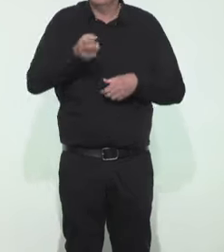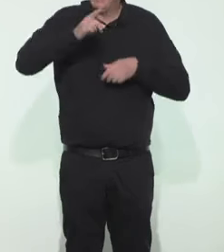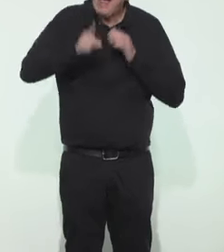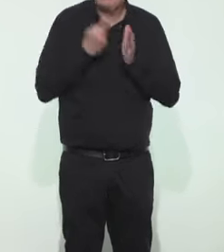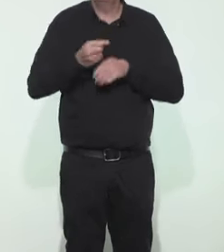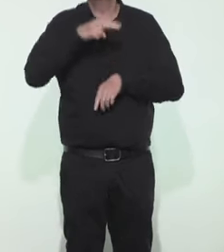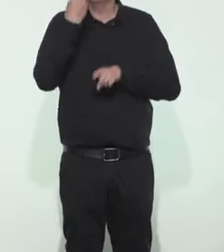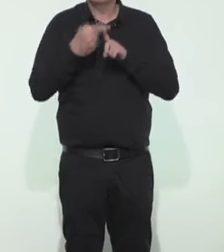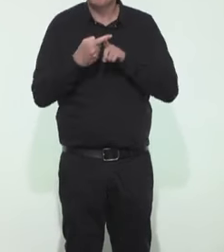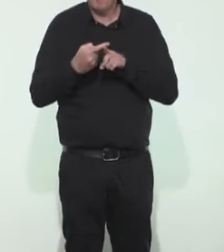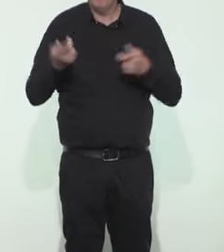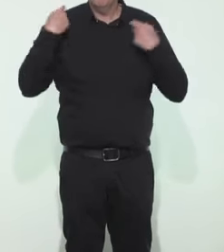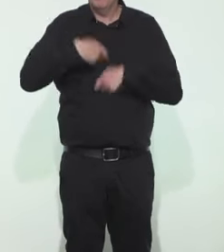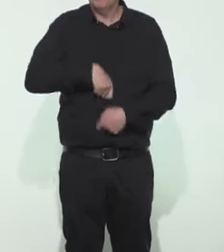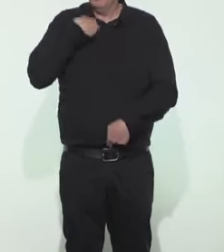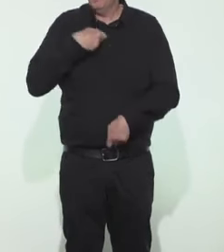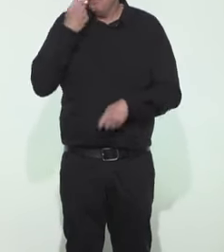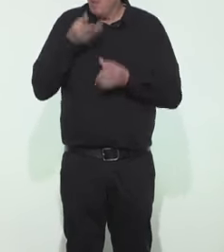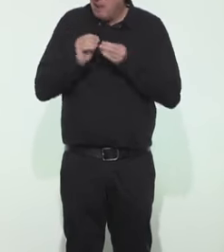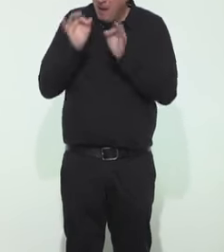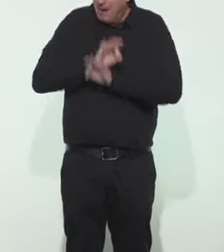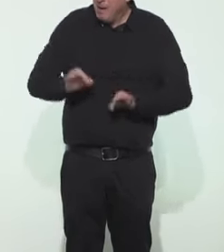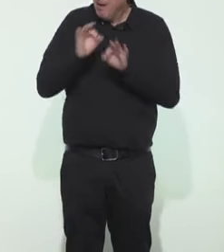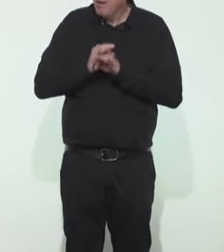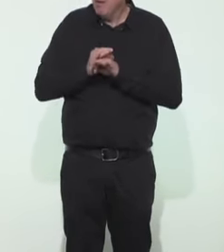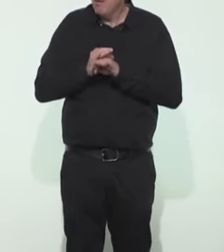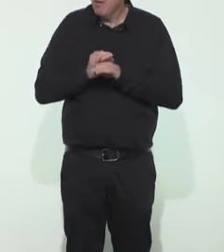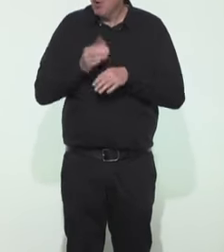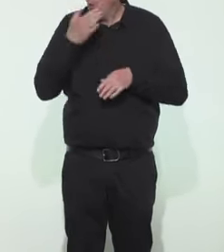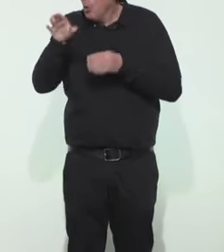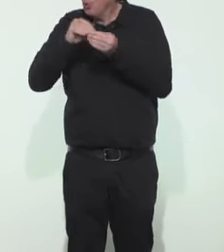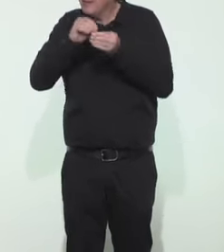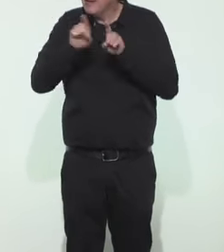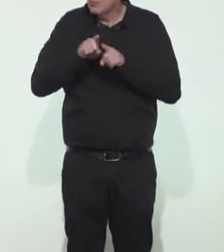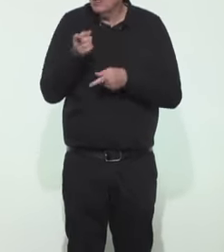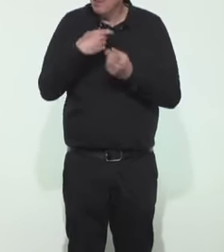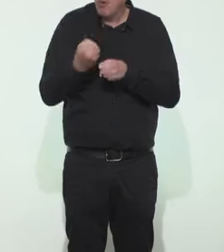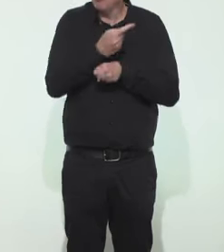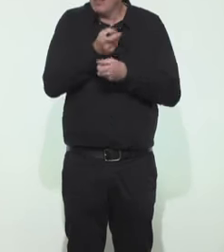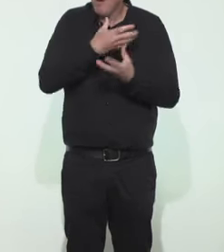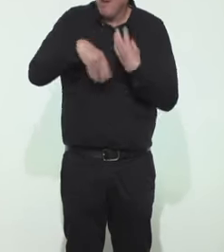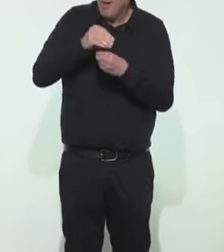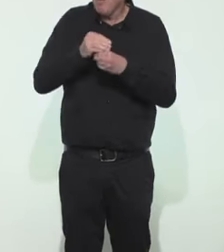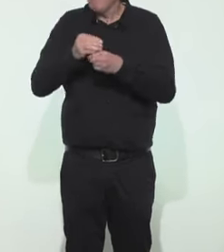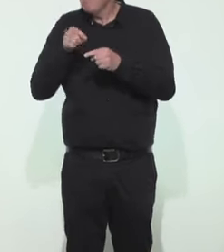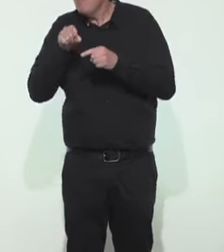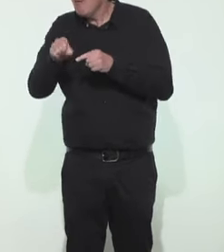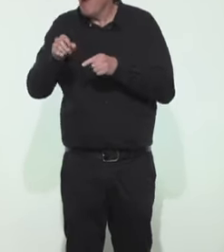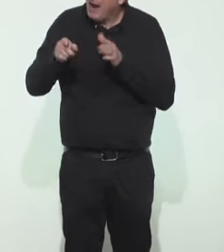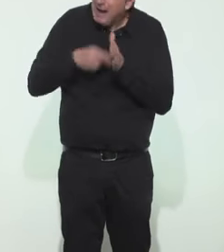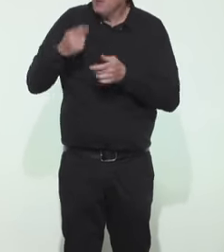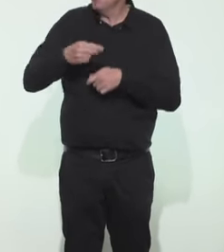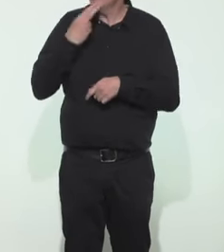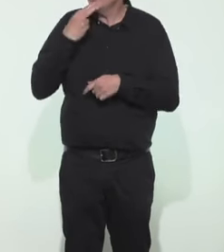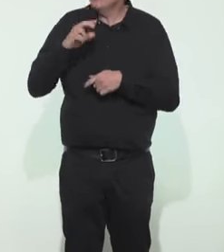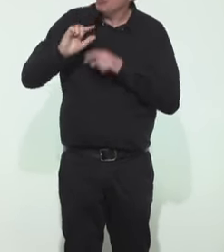problématique est ce que ce retraitement concerne-t-il d'autre matériel à usage unique alors nous évaluons avec les